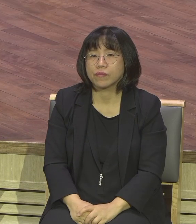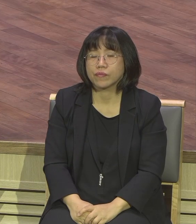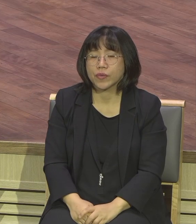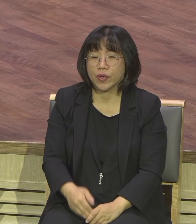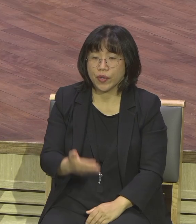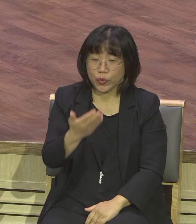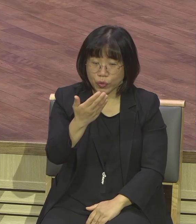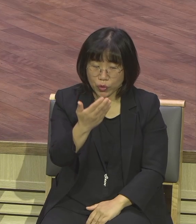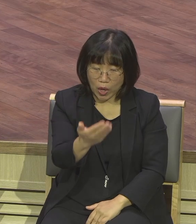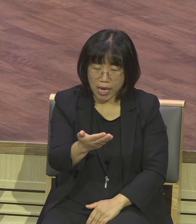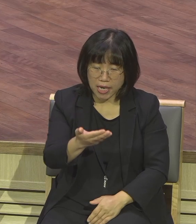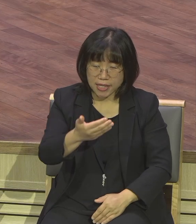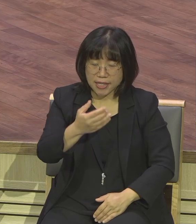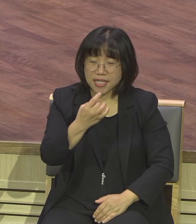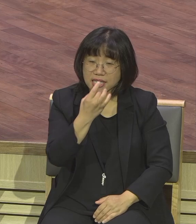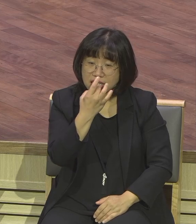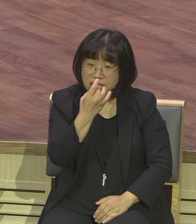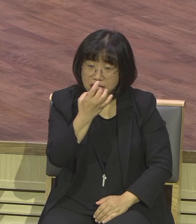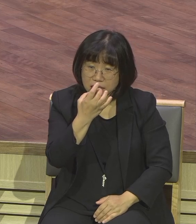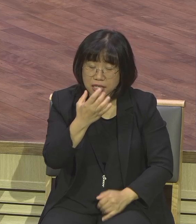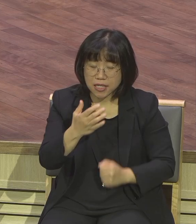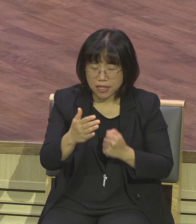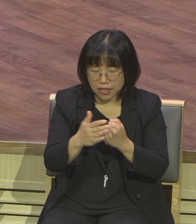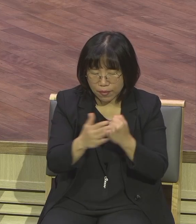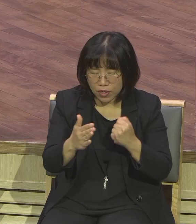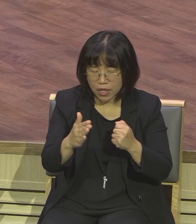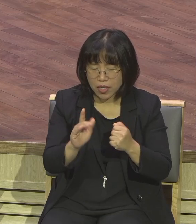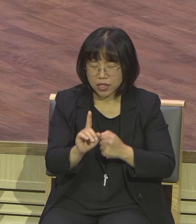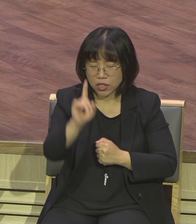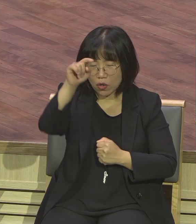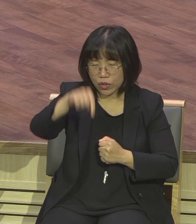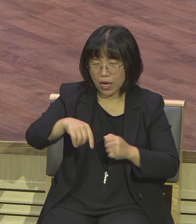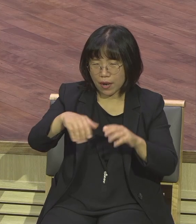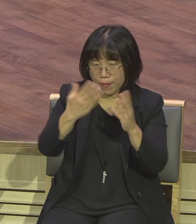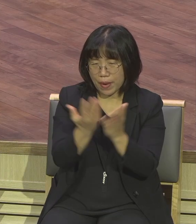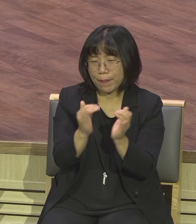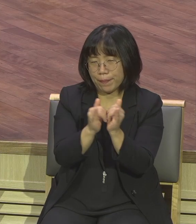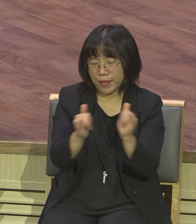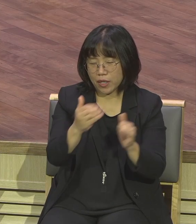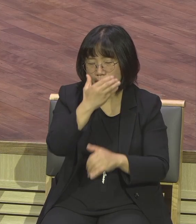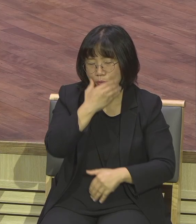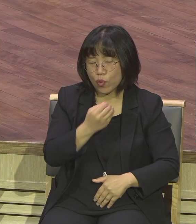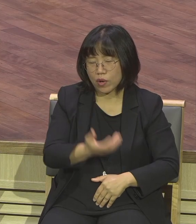너 씨로 말미암아 천한 마음이 복을 받으리니